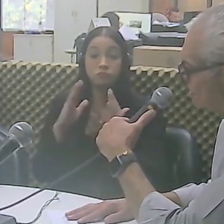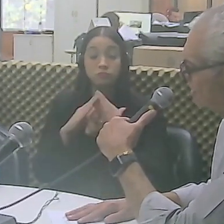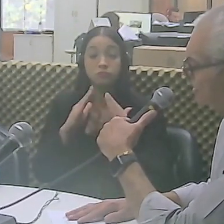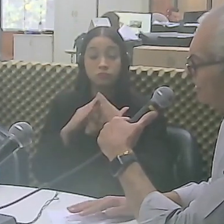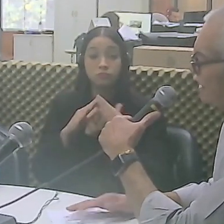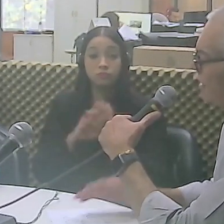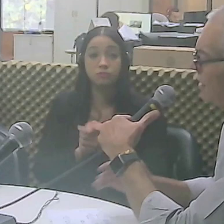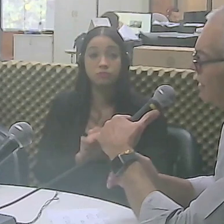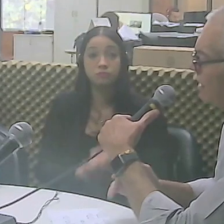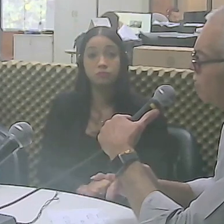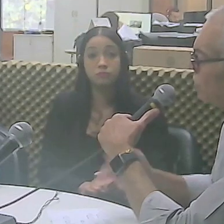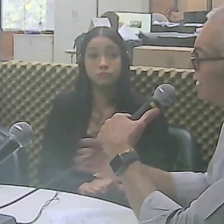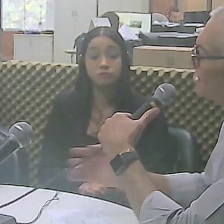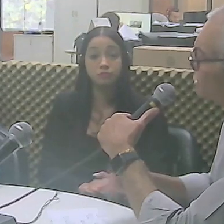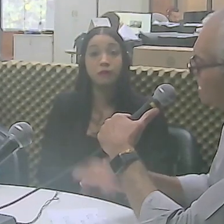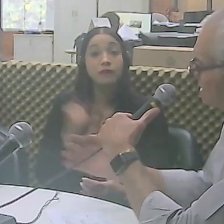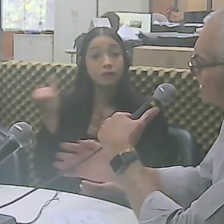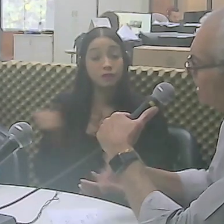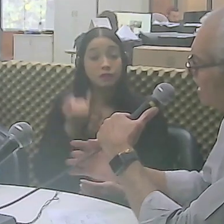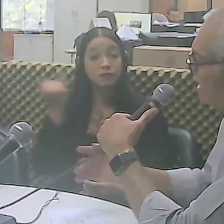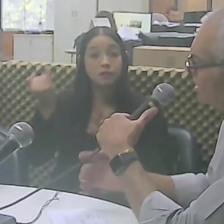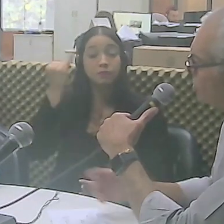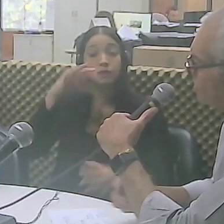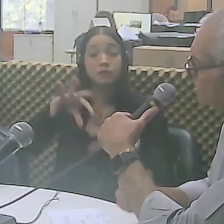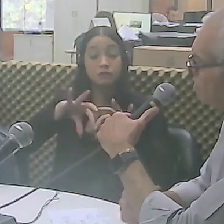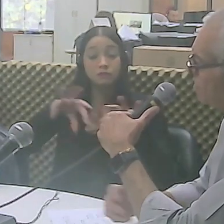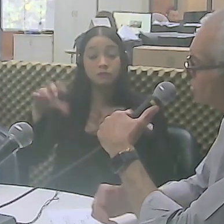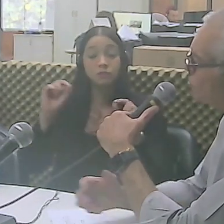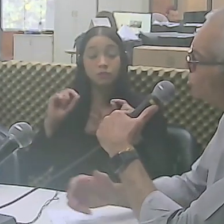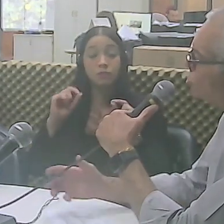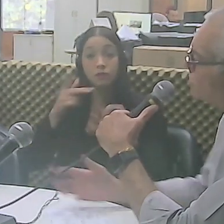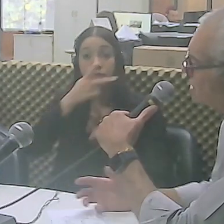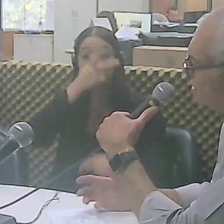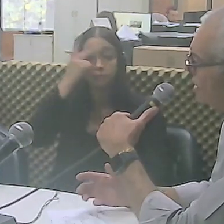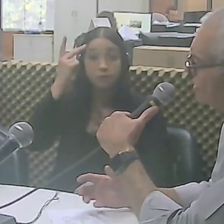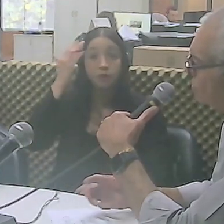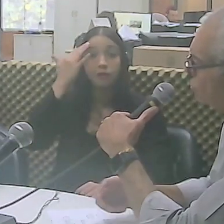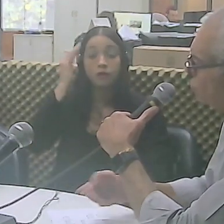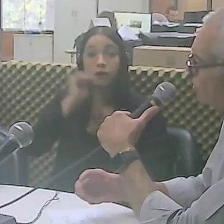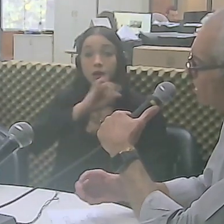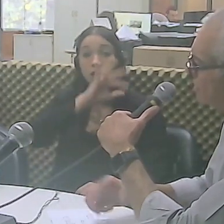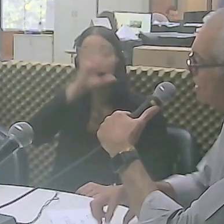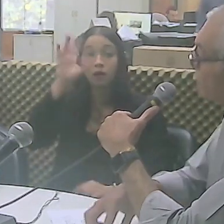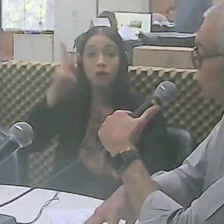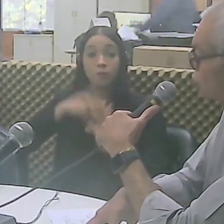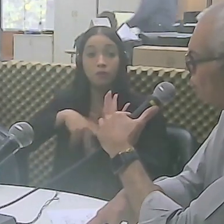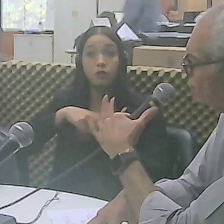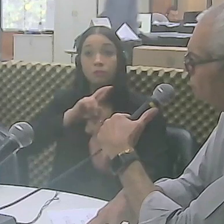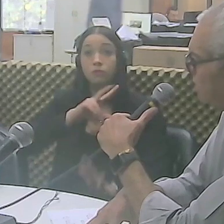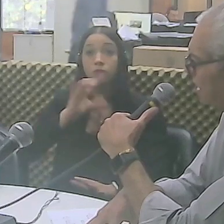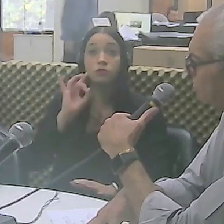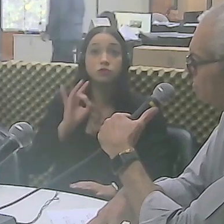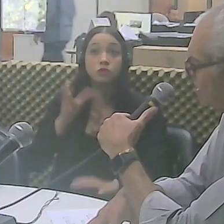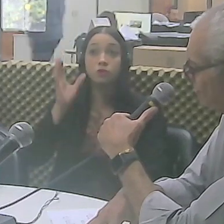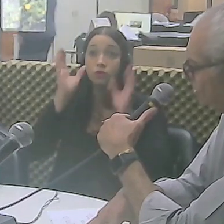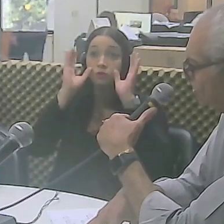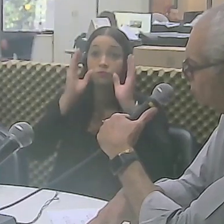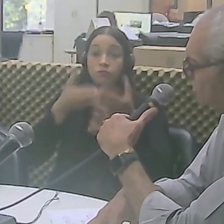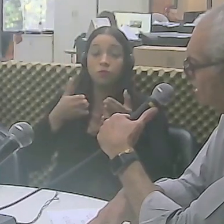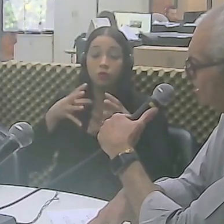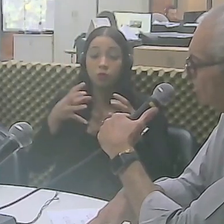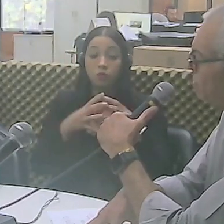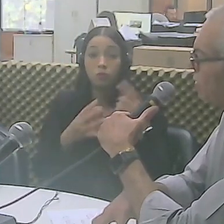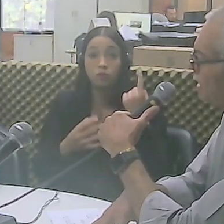habitacionais. Tá? E é importante a gente segregar isso até para que as pessoas entendam que o programa não é só voltado para a Faixa